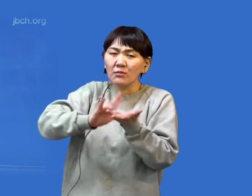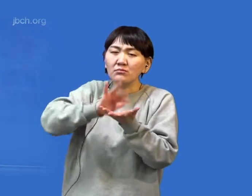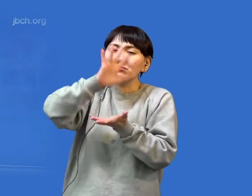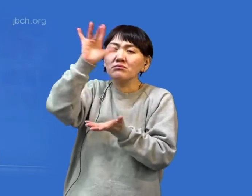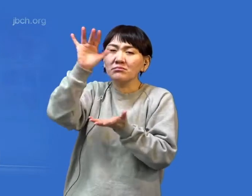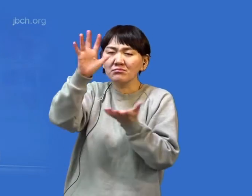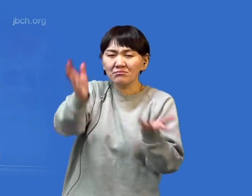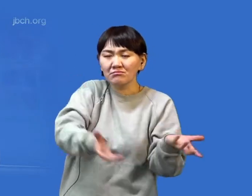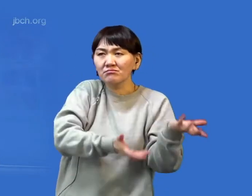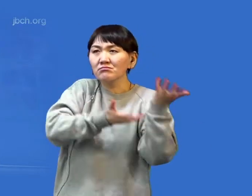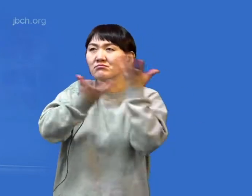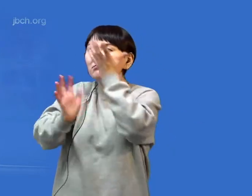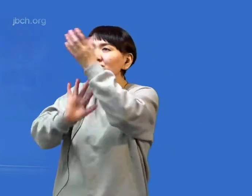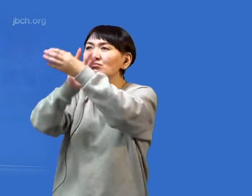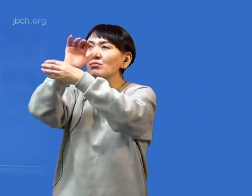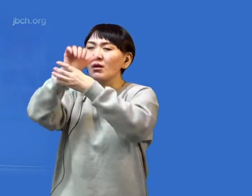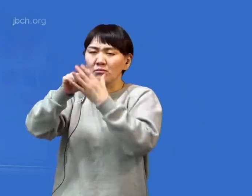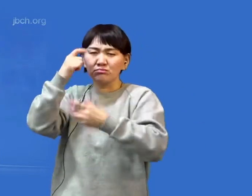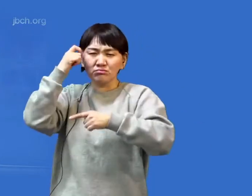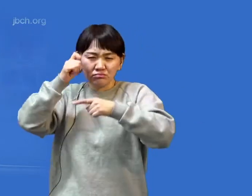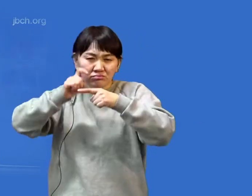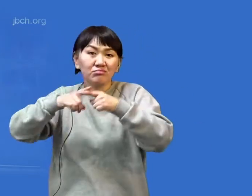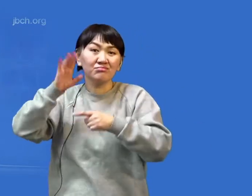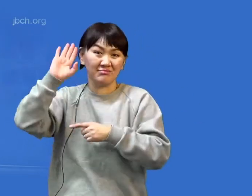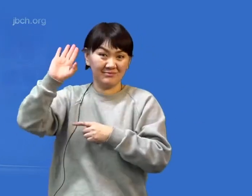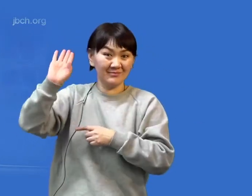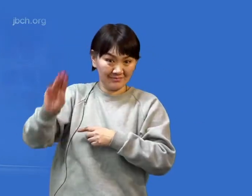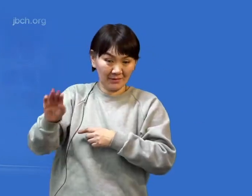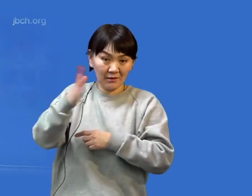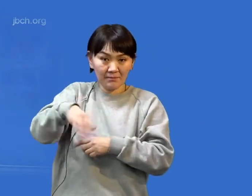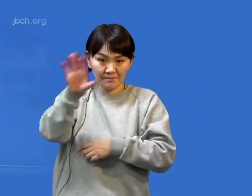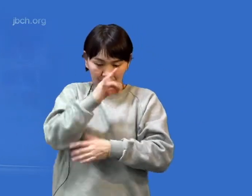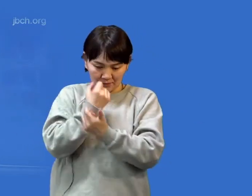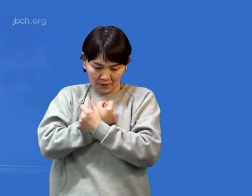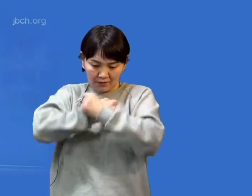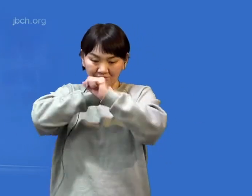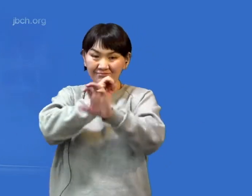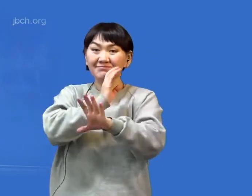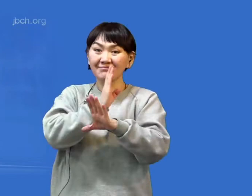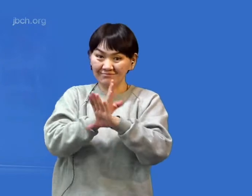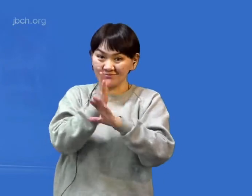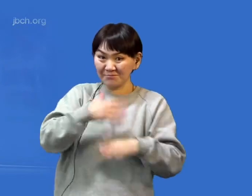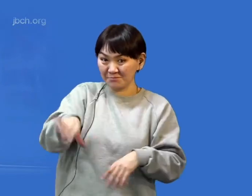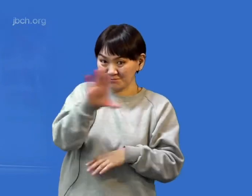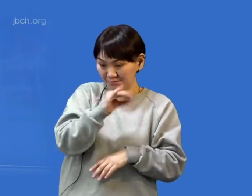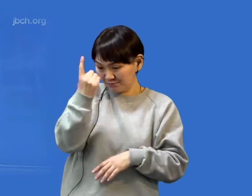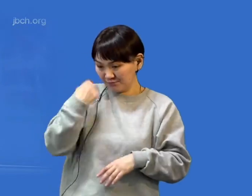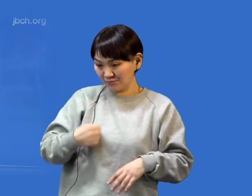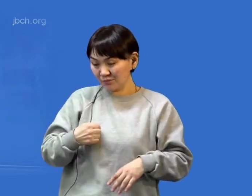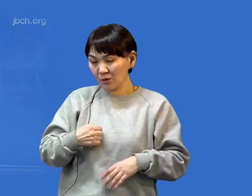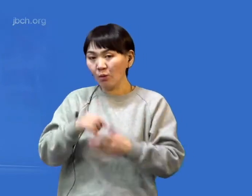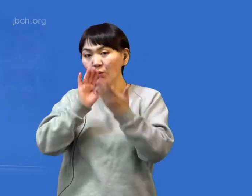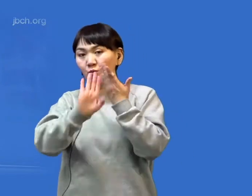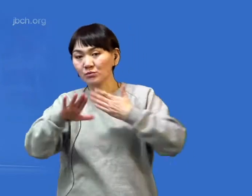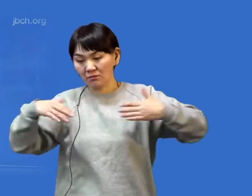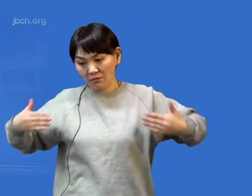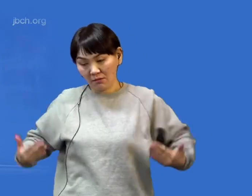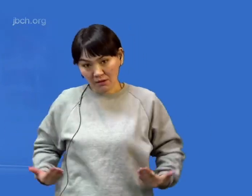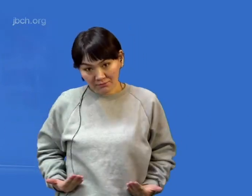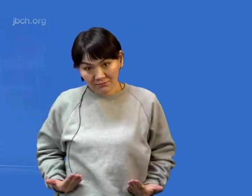оруулахын тулд байна. Тэгвэл аврагдсны дараа бид бүхний үлдсэн амьдрал болон